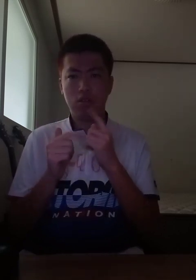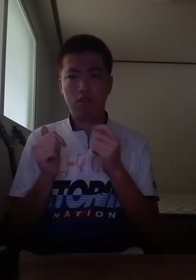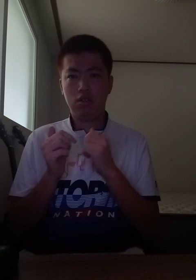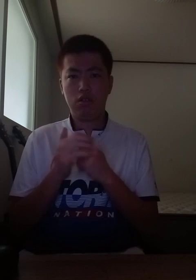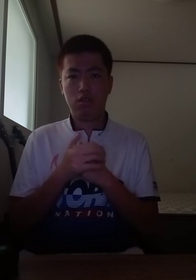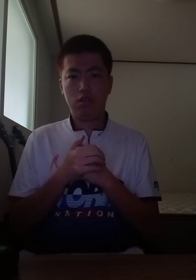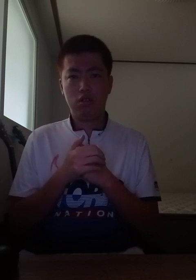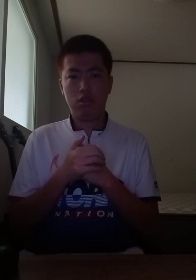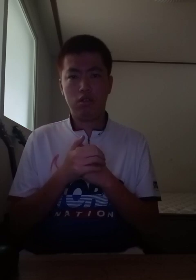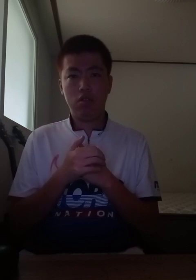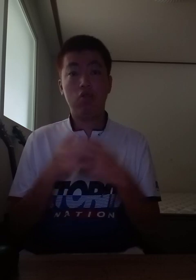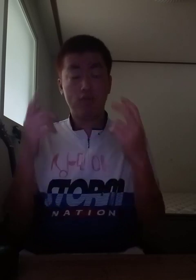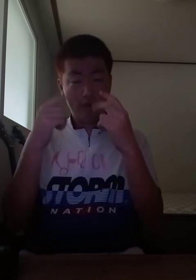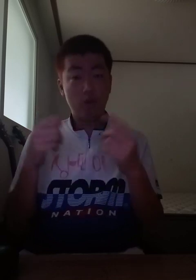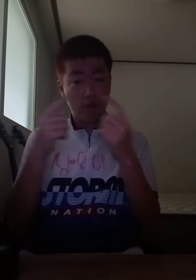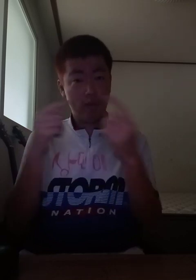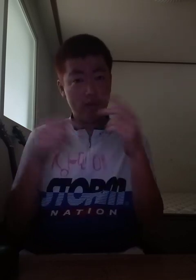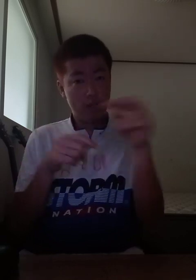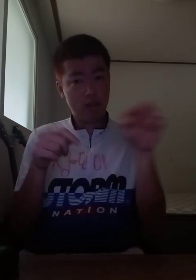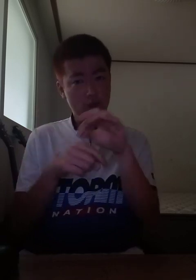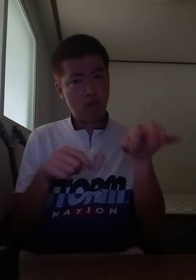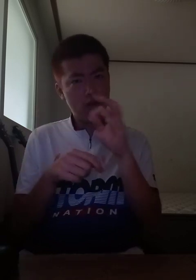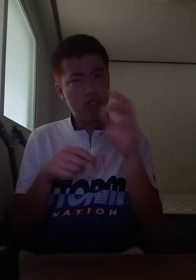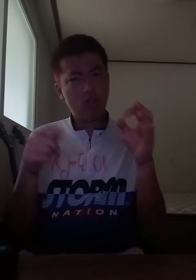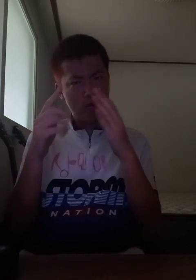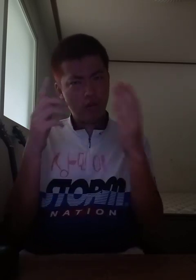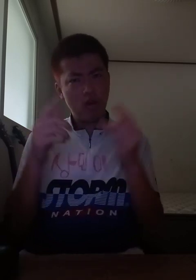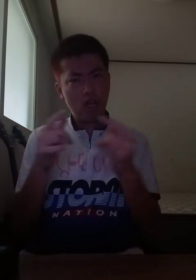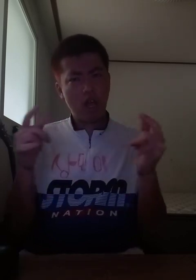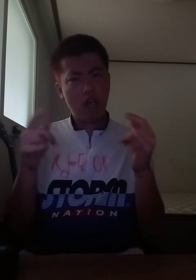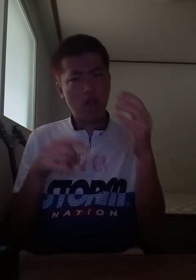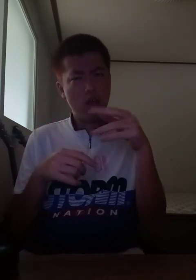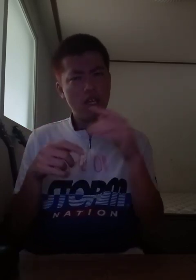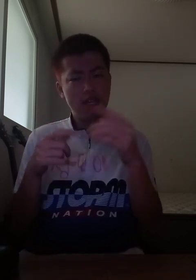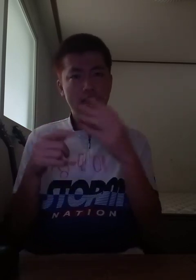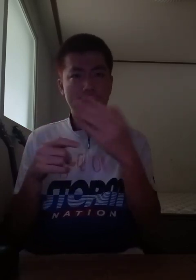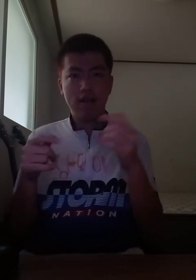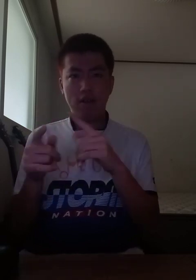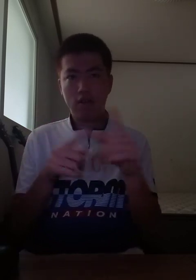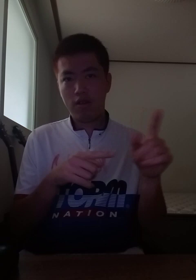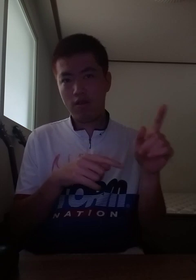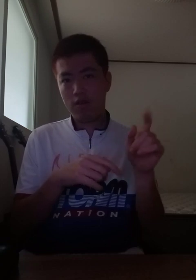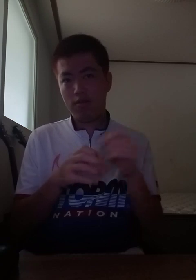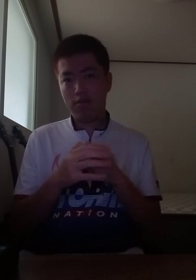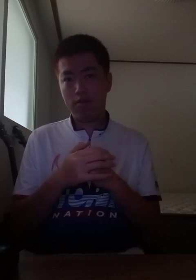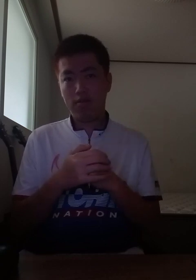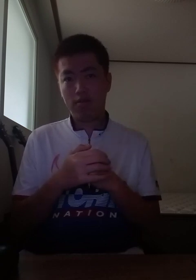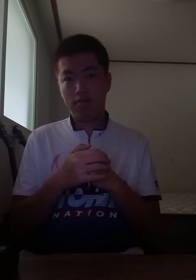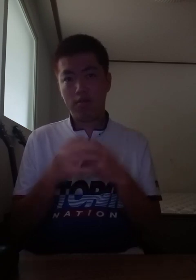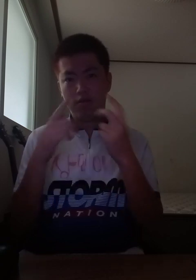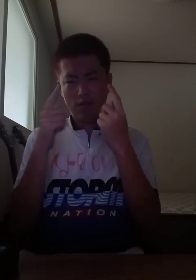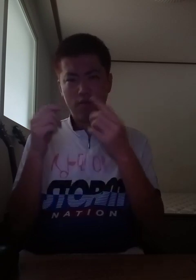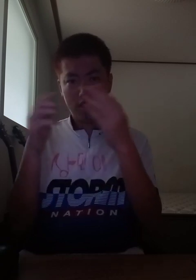되잖아요. 주민들의 산모철만 되면 찾아오는 후보자들에게 또다시 희망을 걸고 있습니다. 국비와 시비 등 다양한